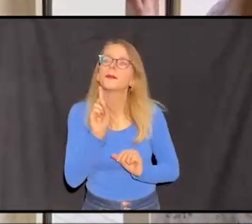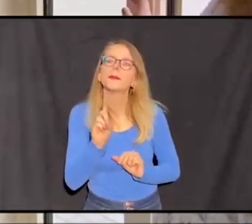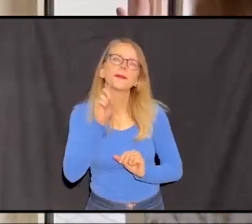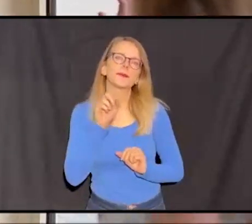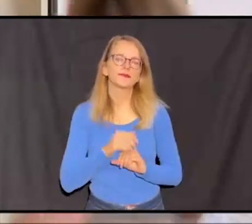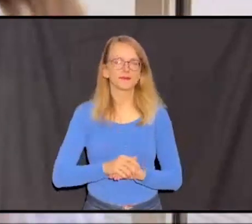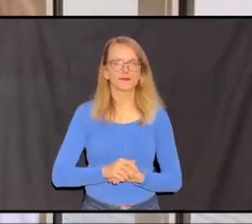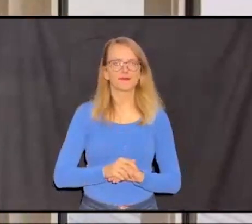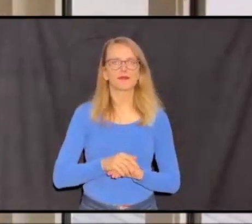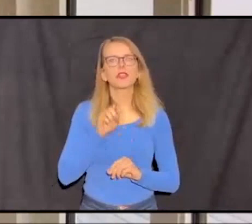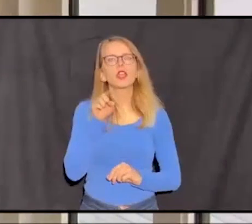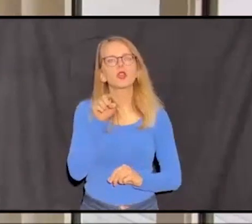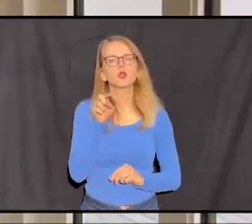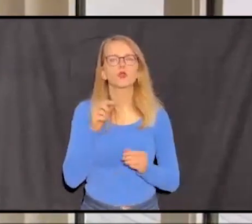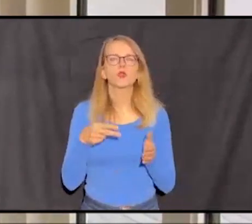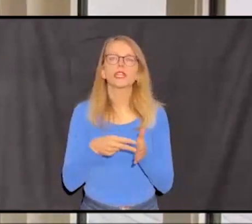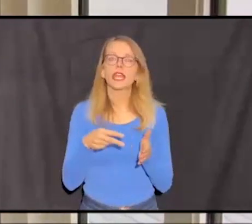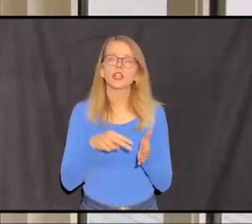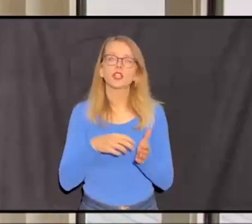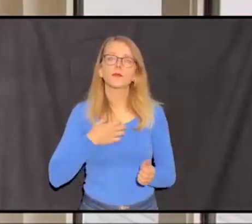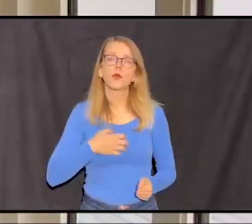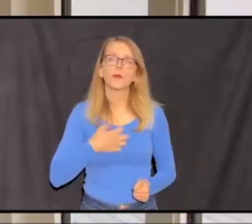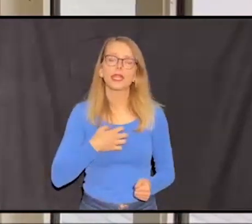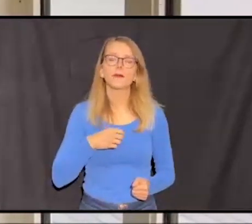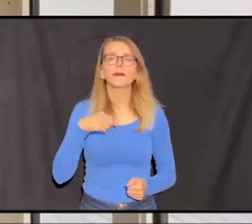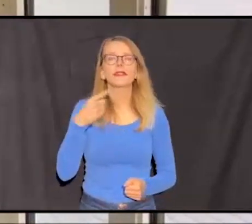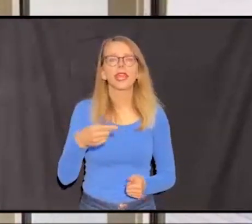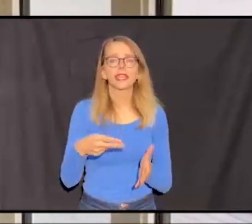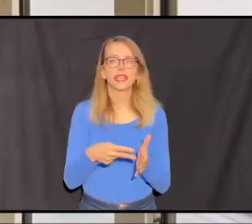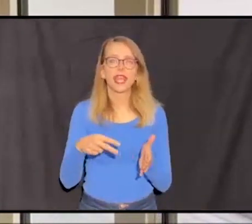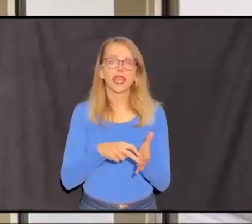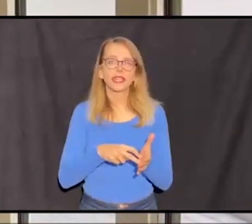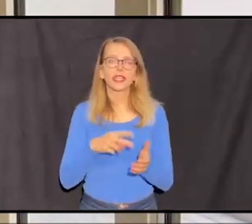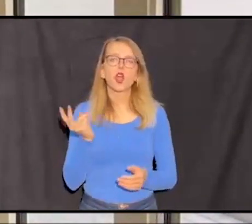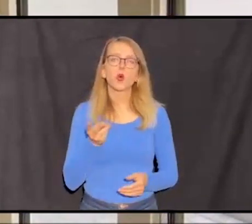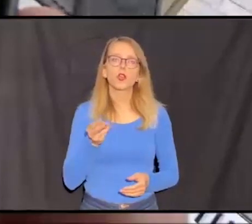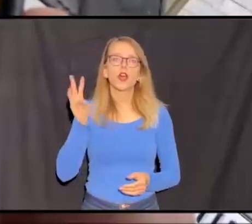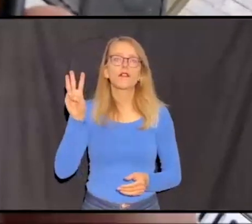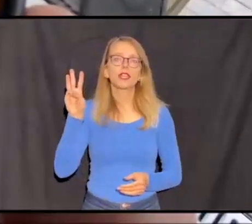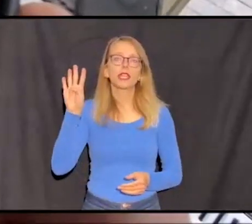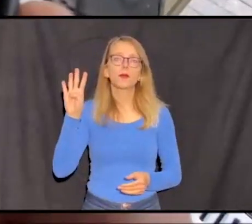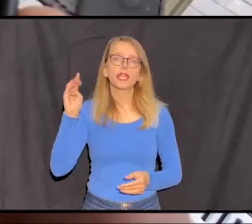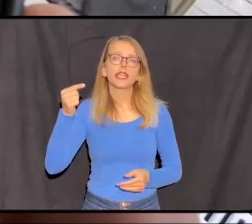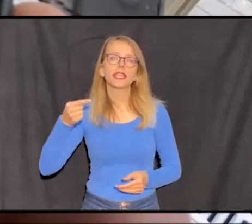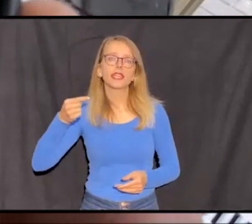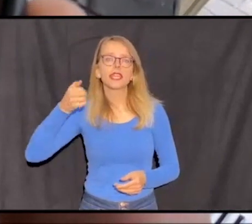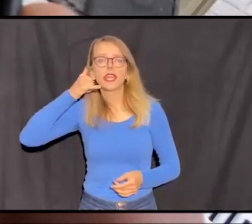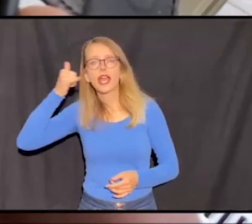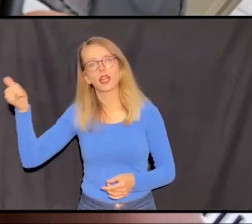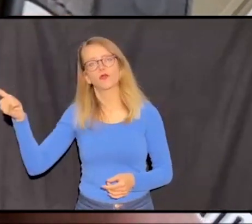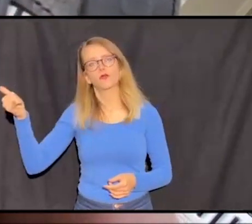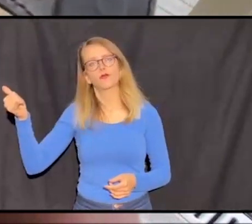wirkt manchmal wunder bei störungen rufen sie den störungsdienst an oder ihren